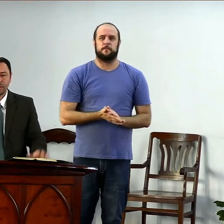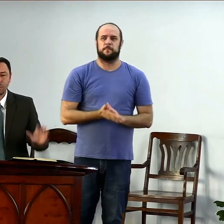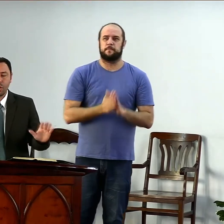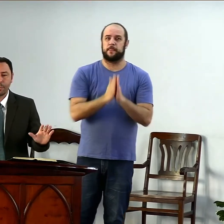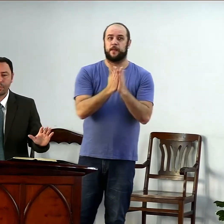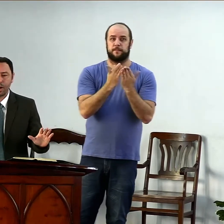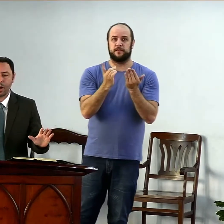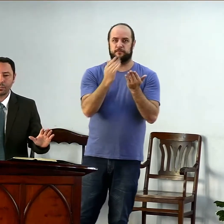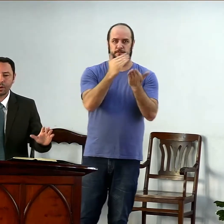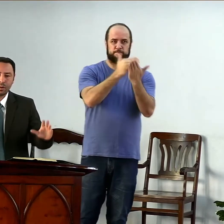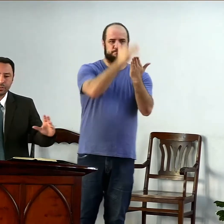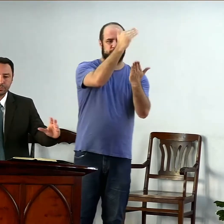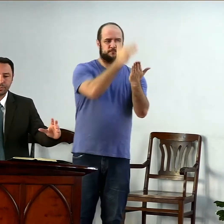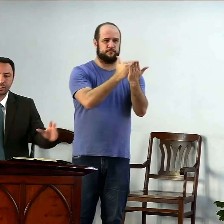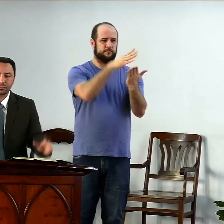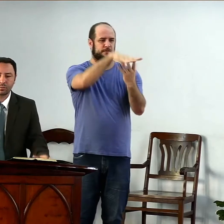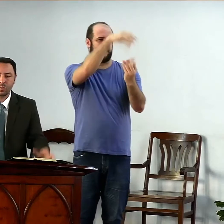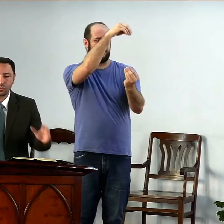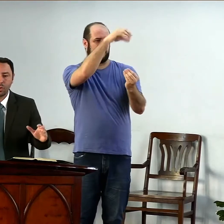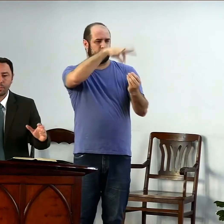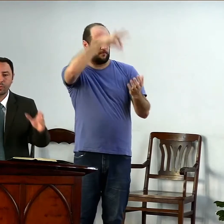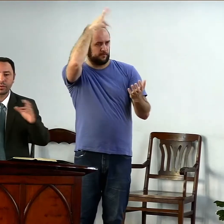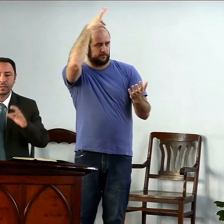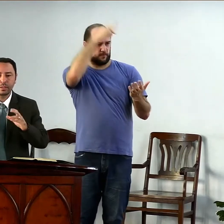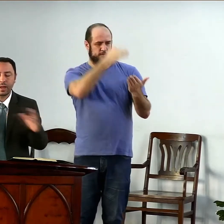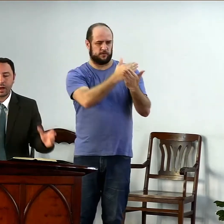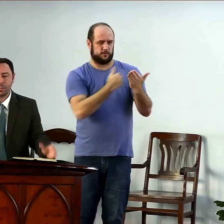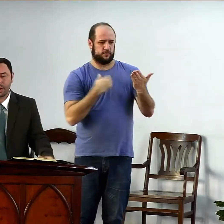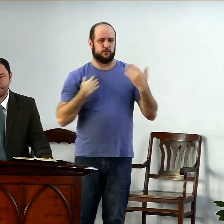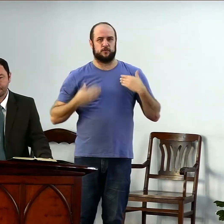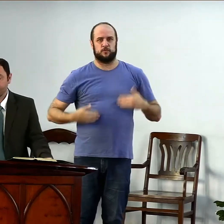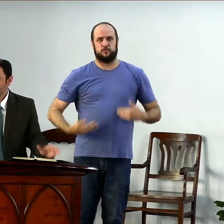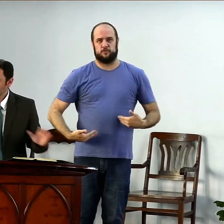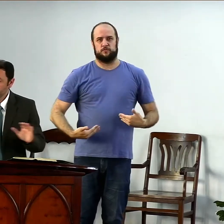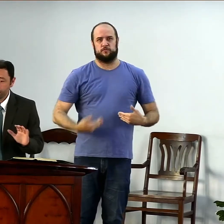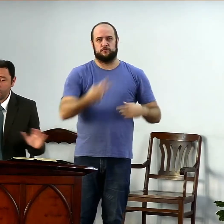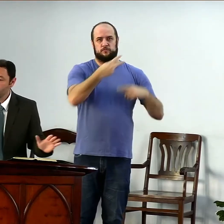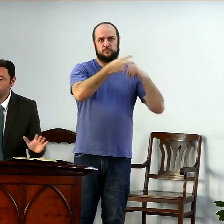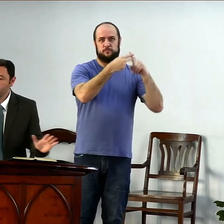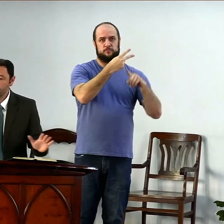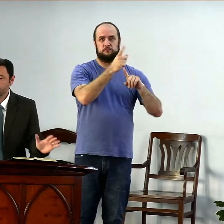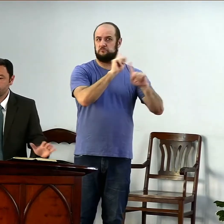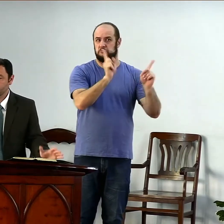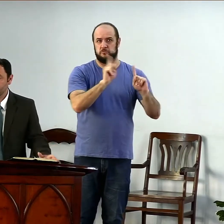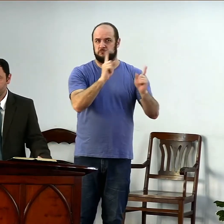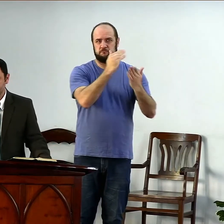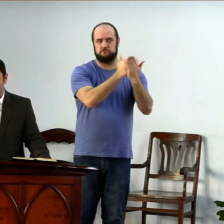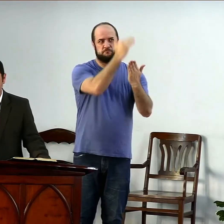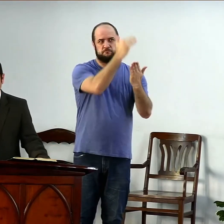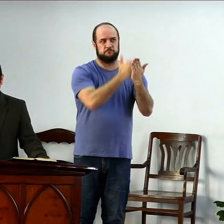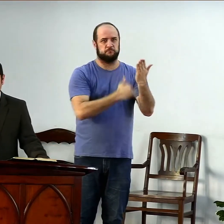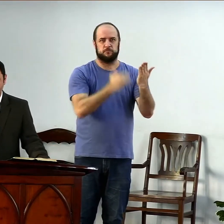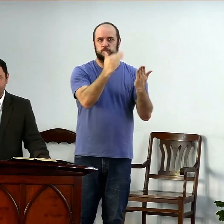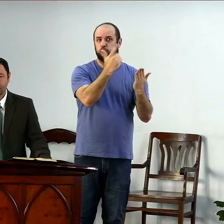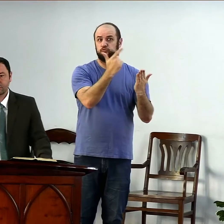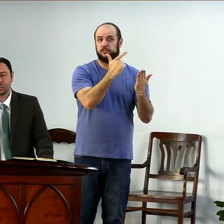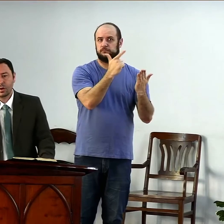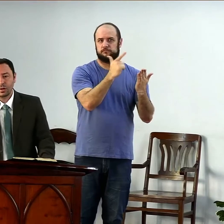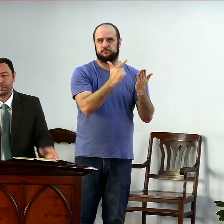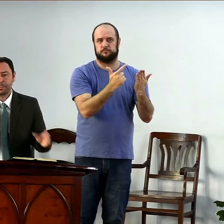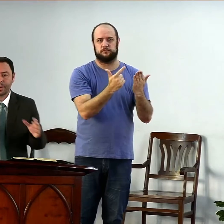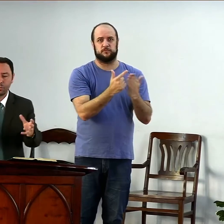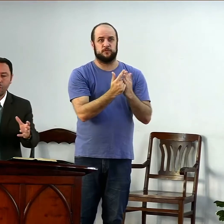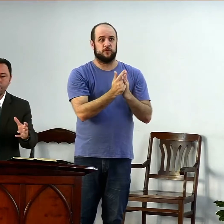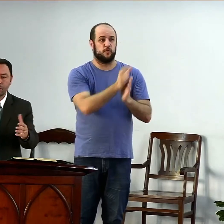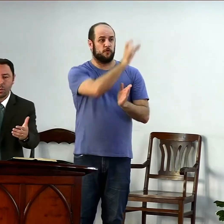o homem em corpo, alma ou espírito, ou corpo e alma. De forma alguma a Escritura faz isso. A Escritura